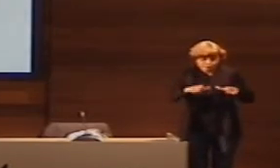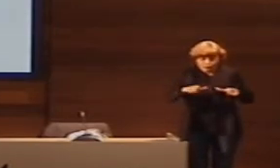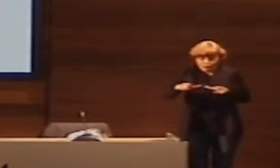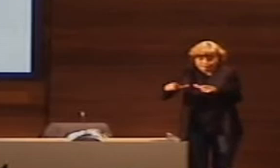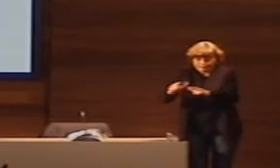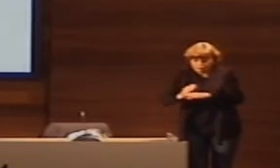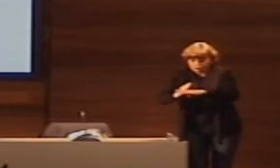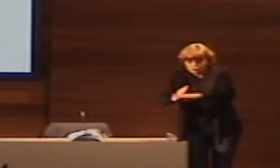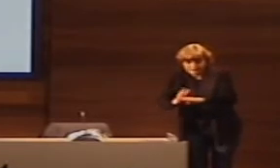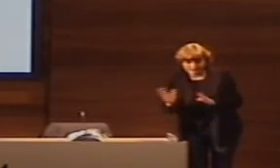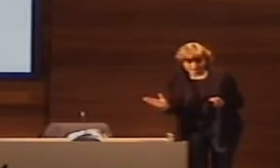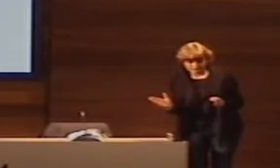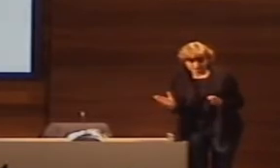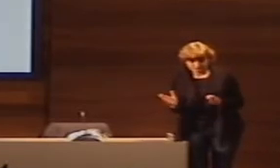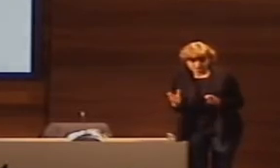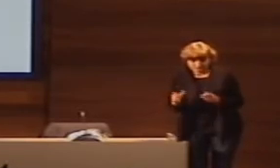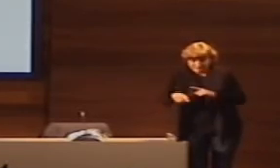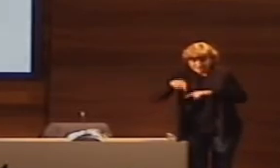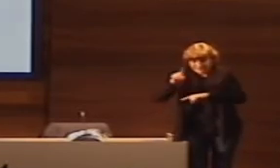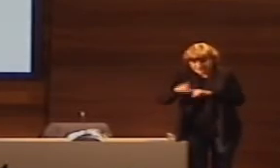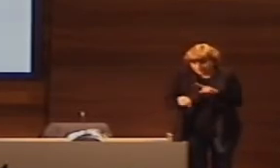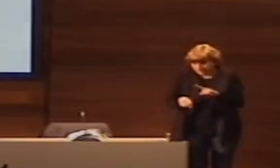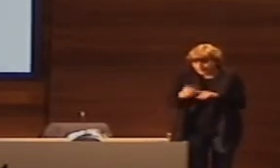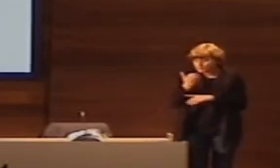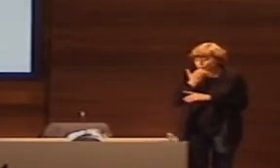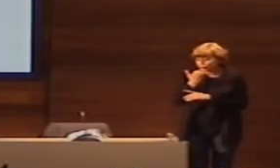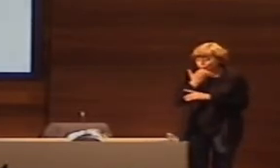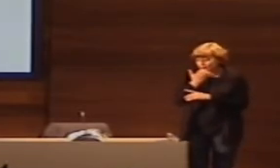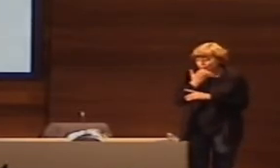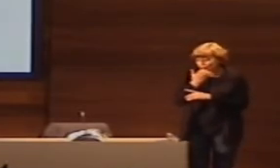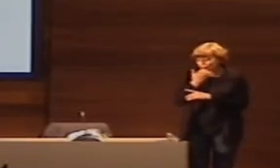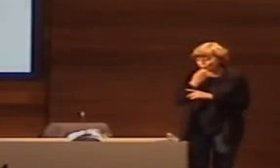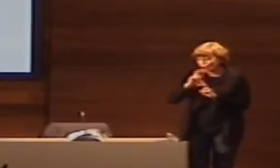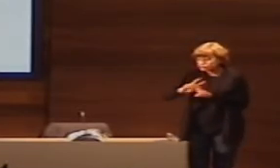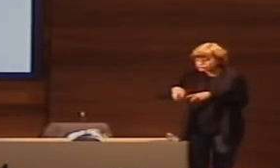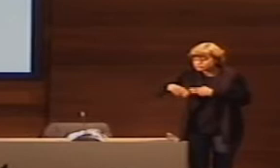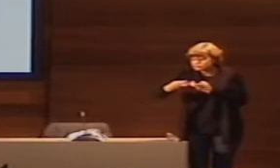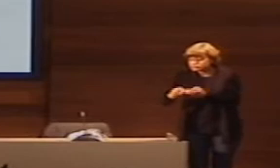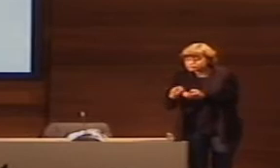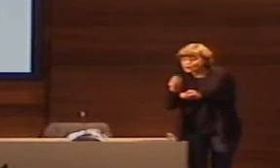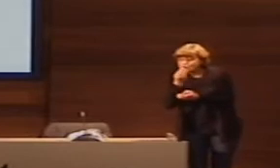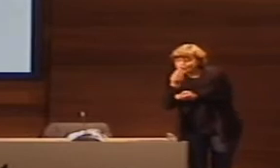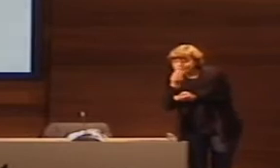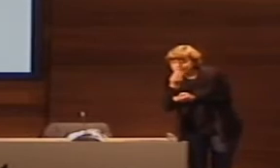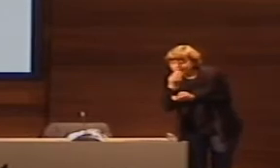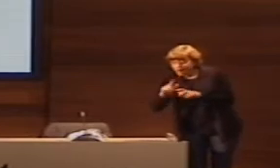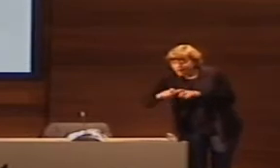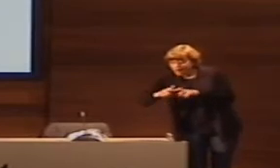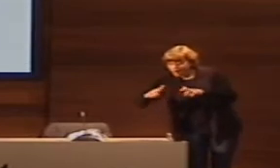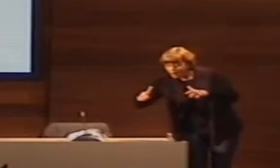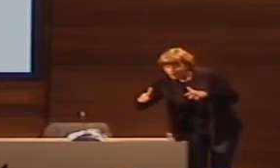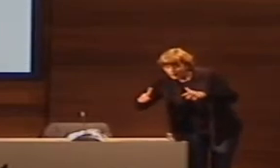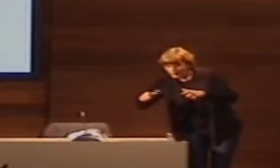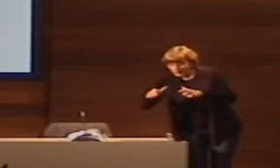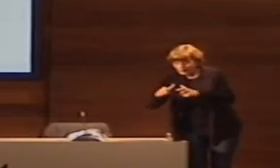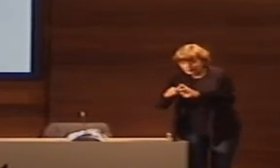de modelos o incluso el papel que puede jugar elementos como el compostaje doméstico comunitario, pues también no es lo